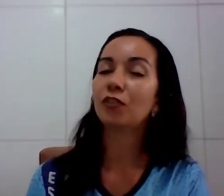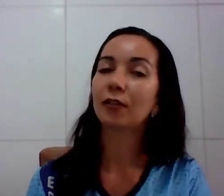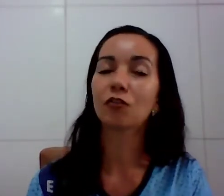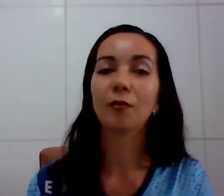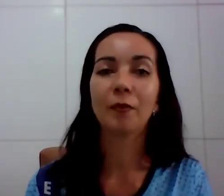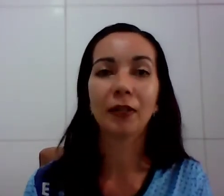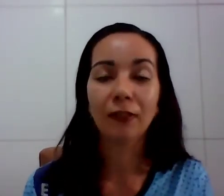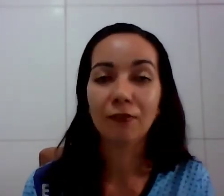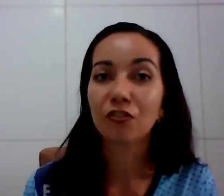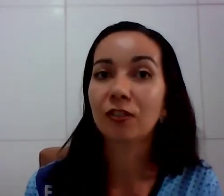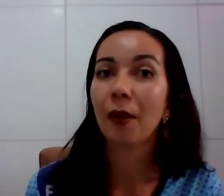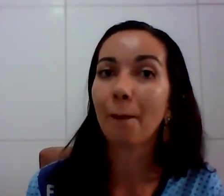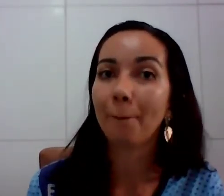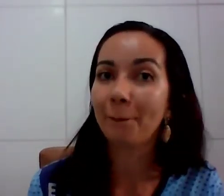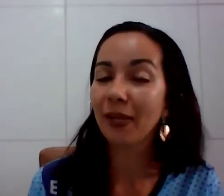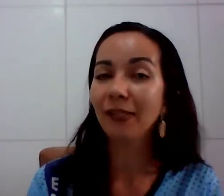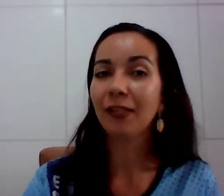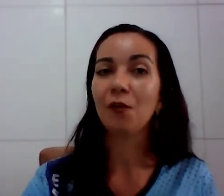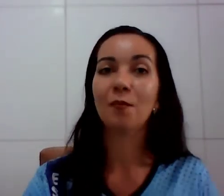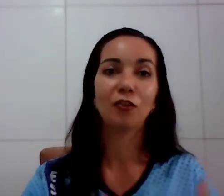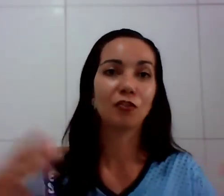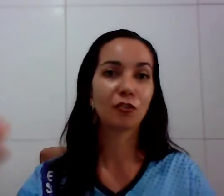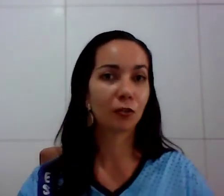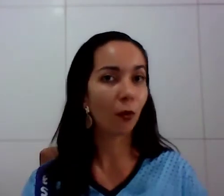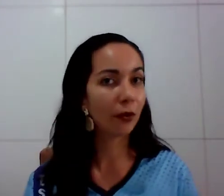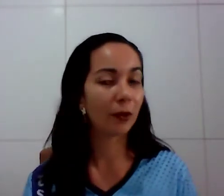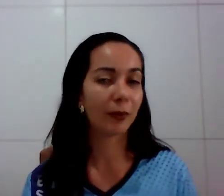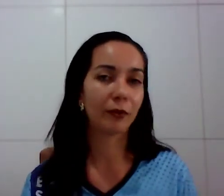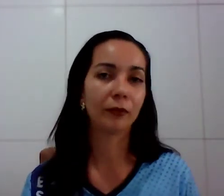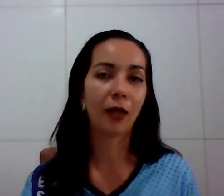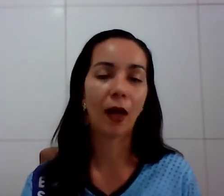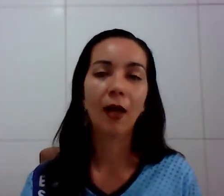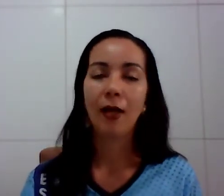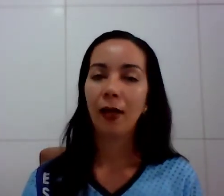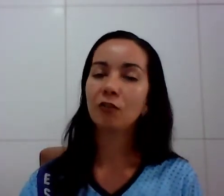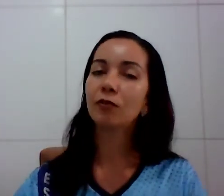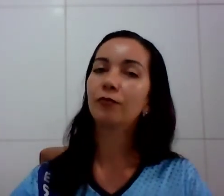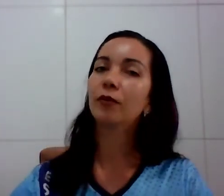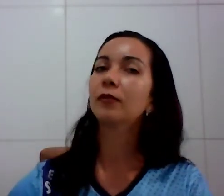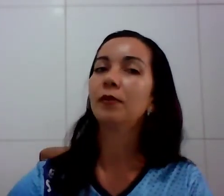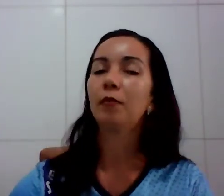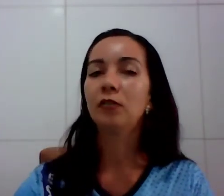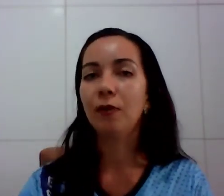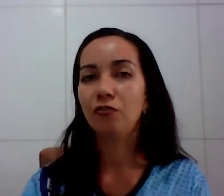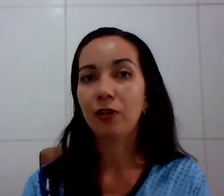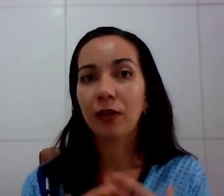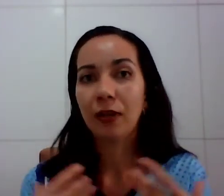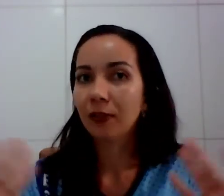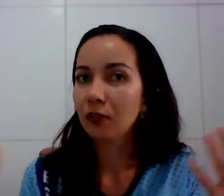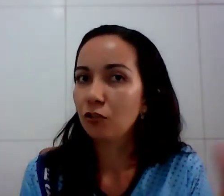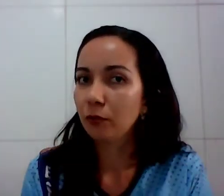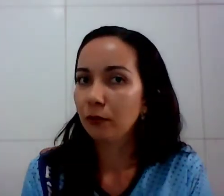datas comemorativas também têm uma história para contar. Elas não foram simplesmente criadas do